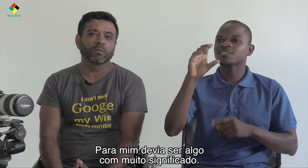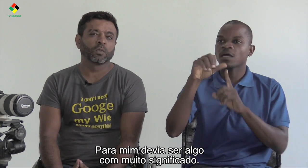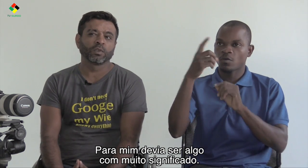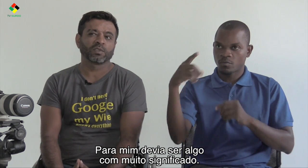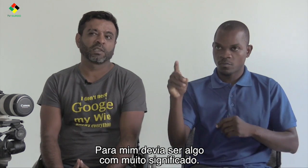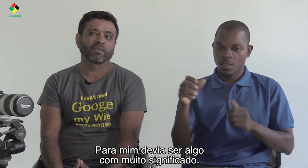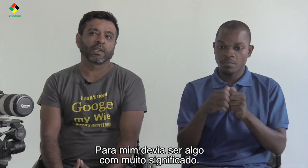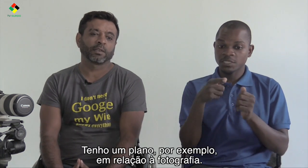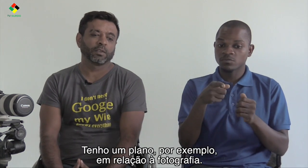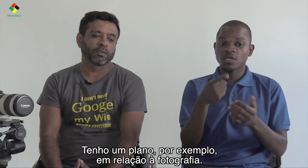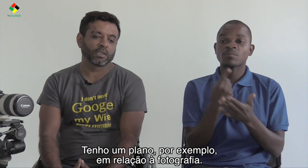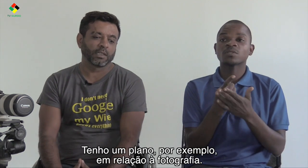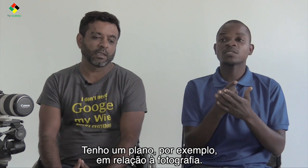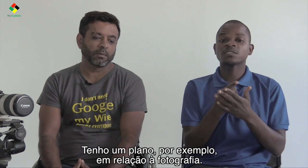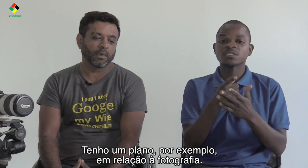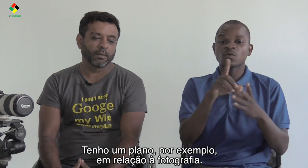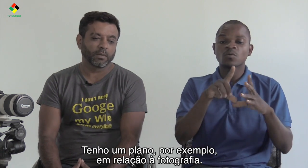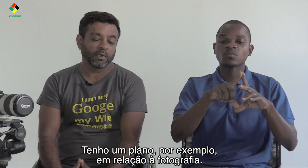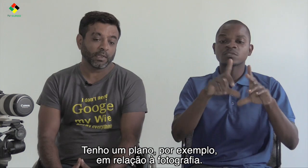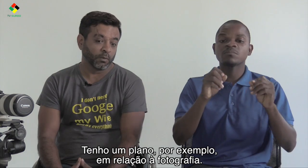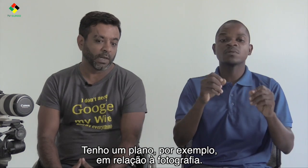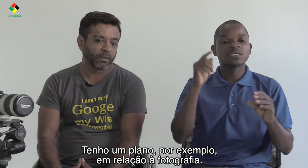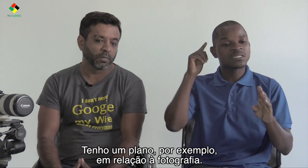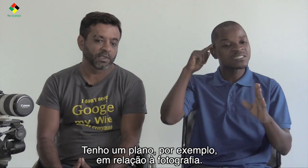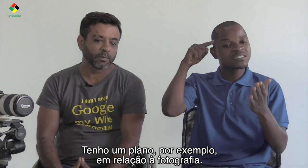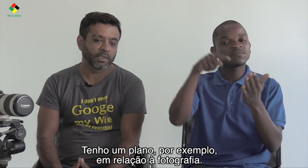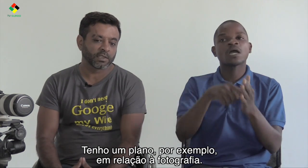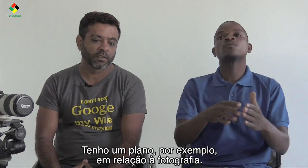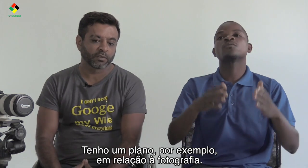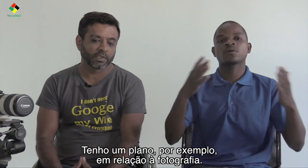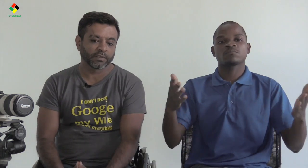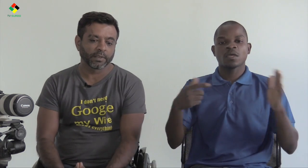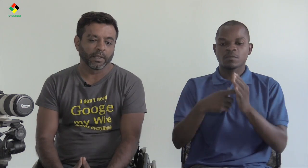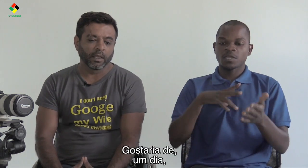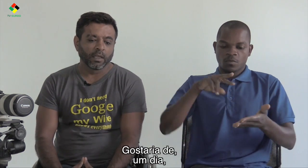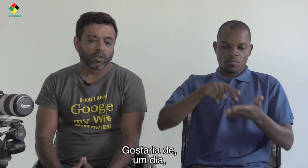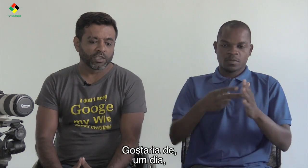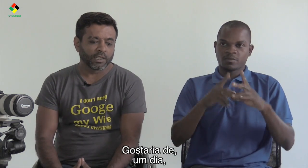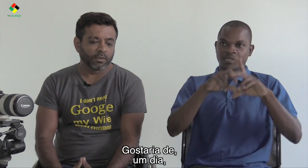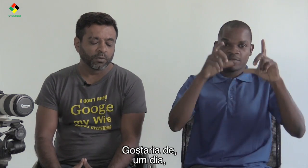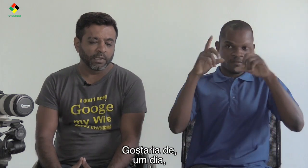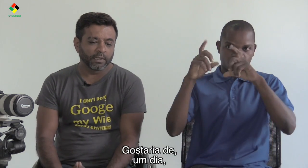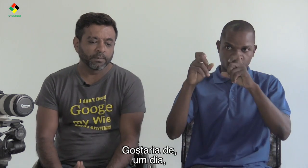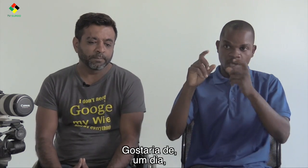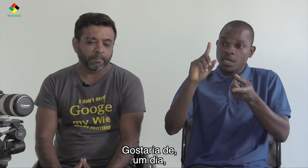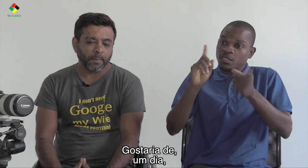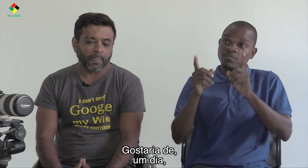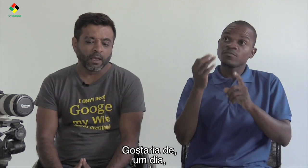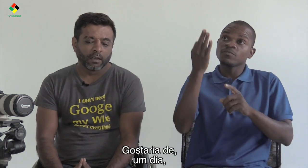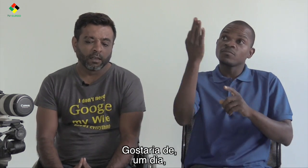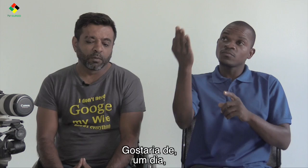coisa com muito significado. eu gostaria que, tenho um plano, por exemplo, em relação à fotografia. Gostaria de um dia